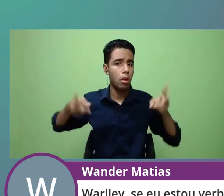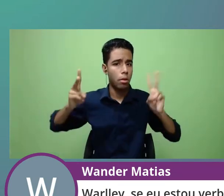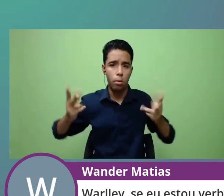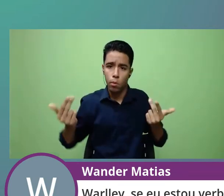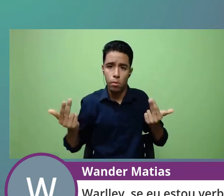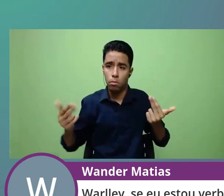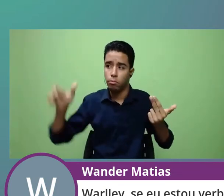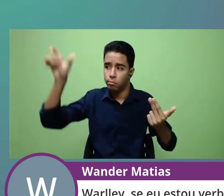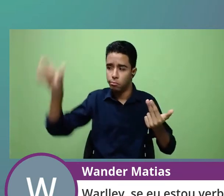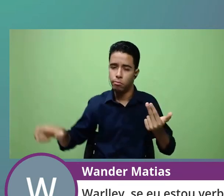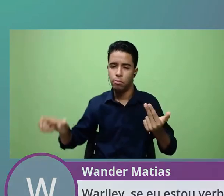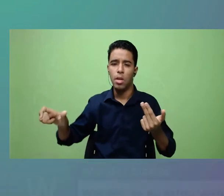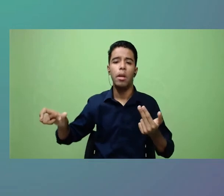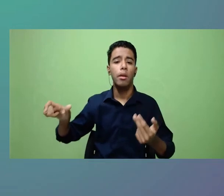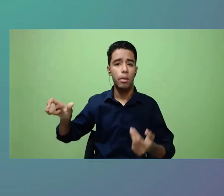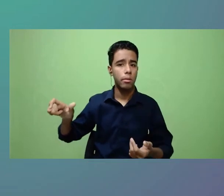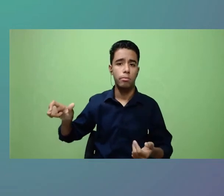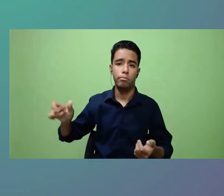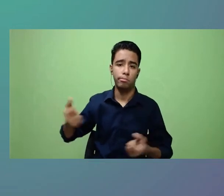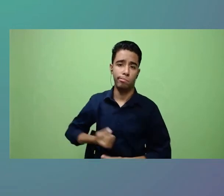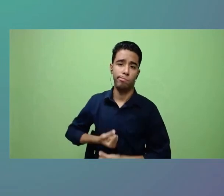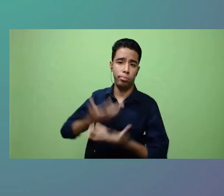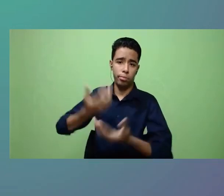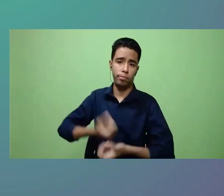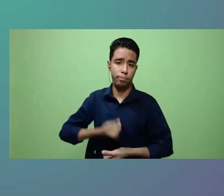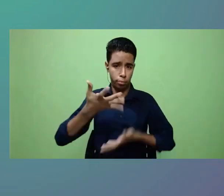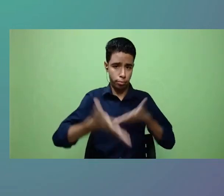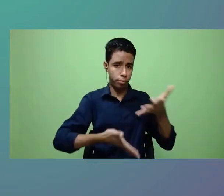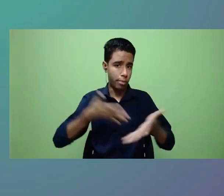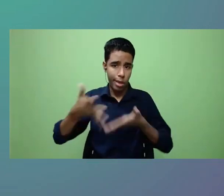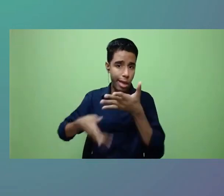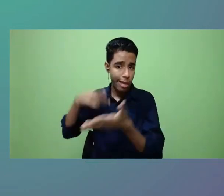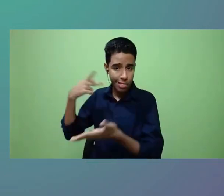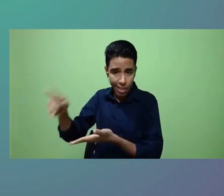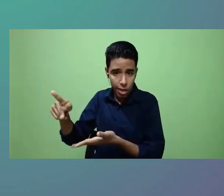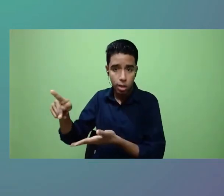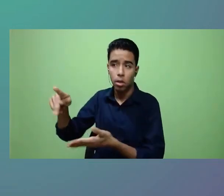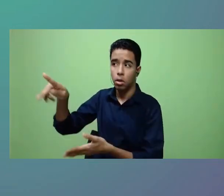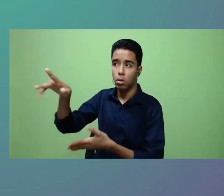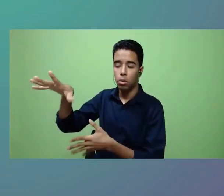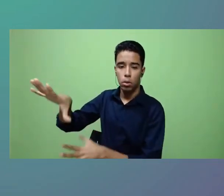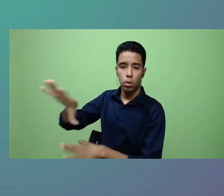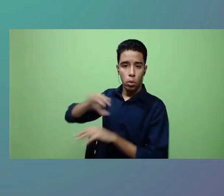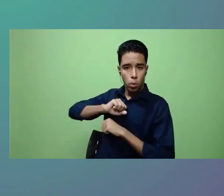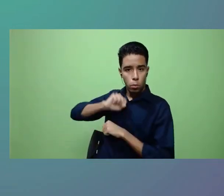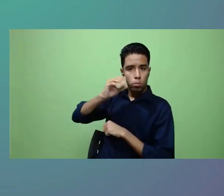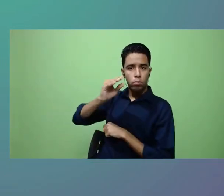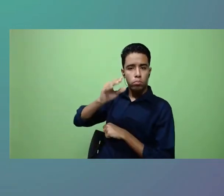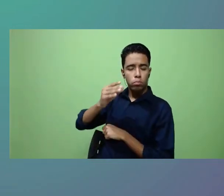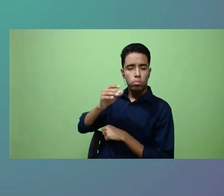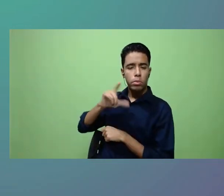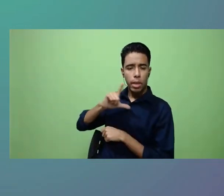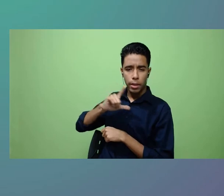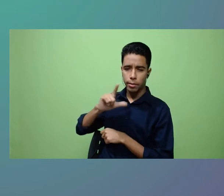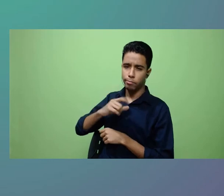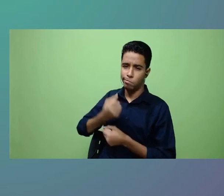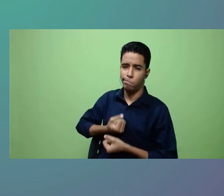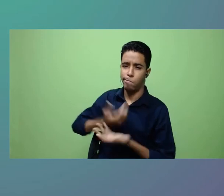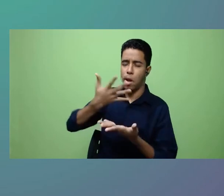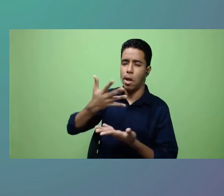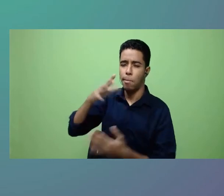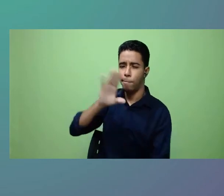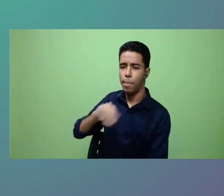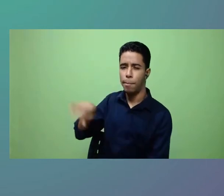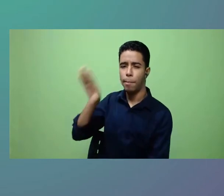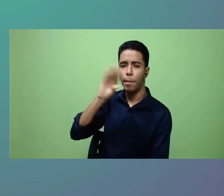está produzindo. Então, você precisa demarcar as frases, claro, precisa, de maneira com que essas frases